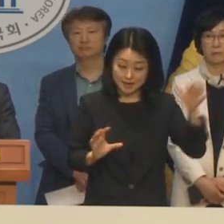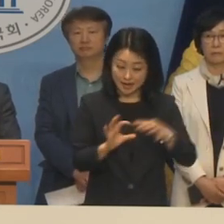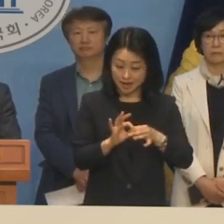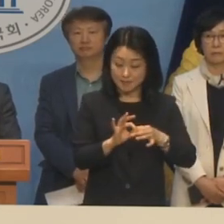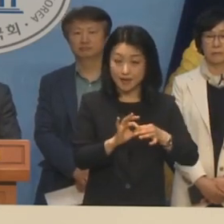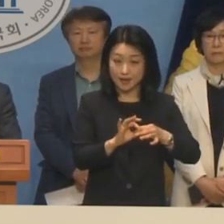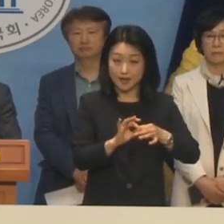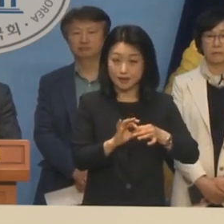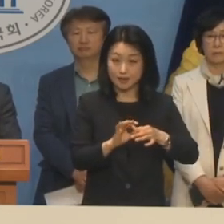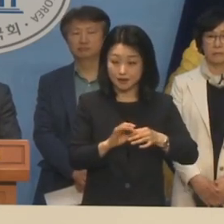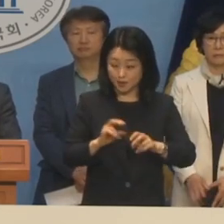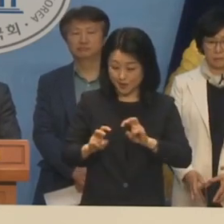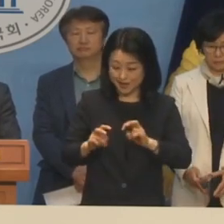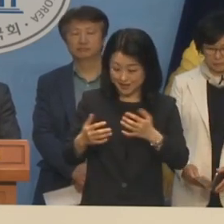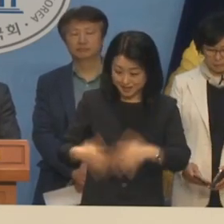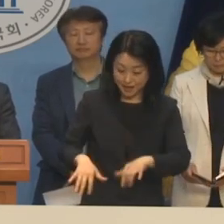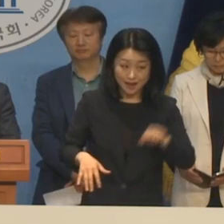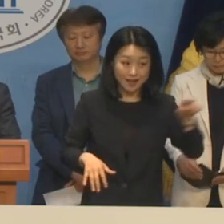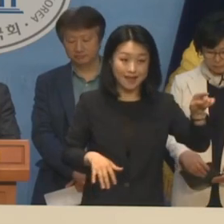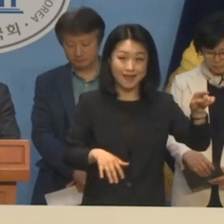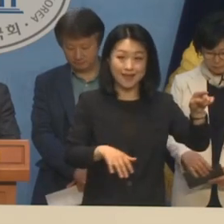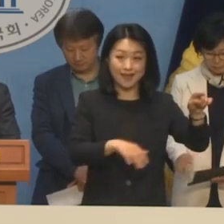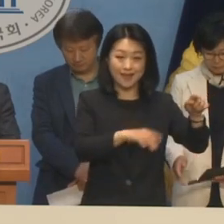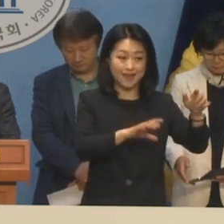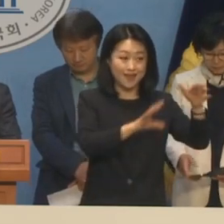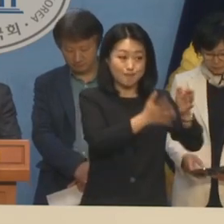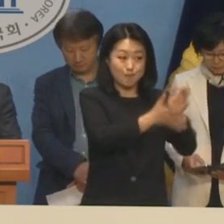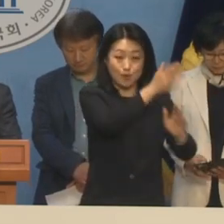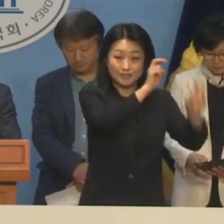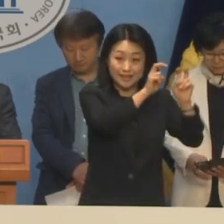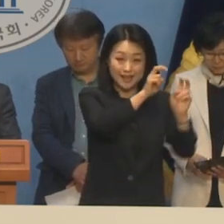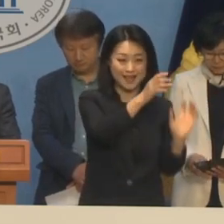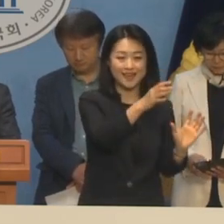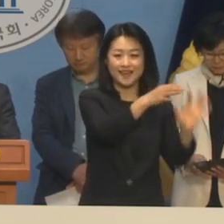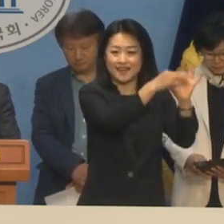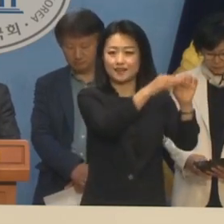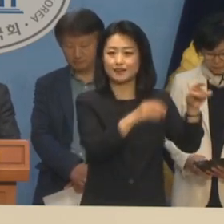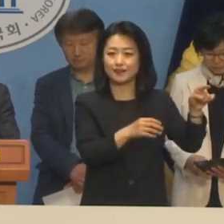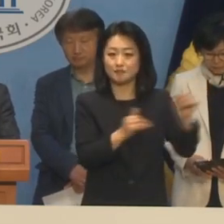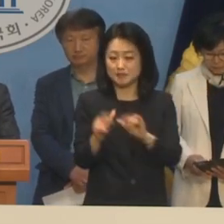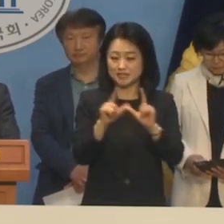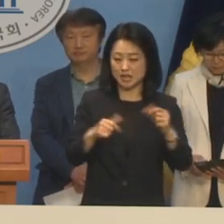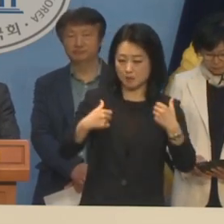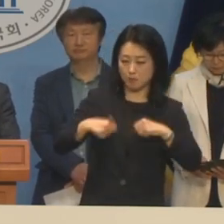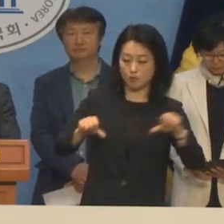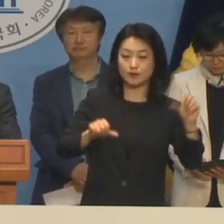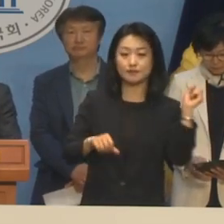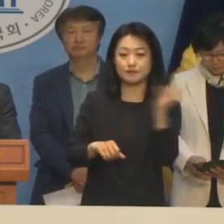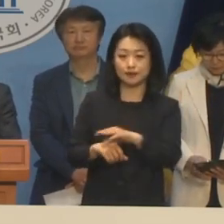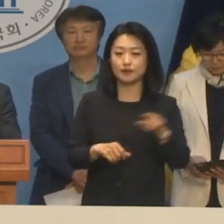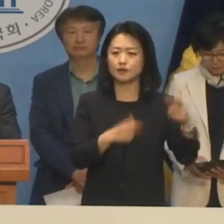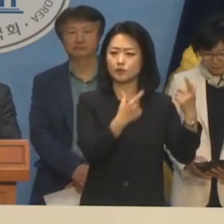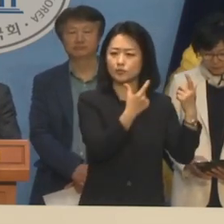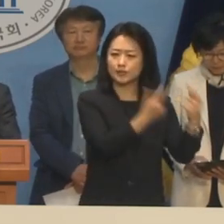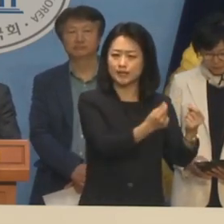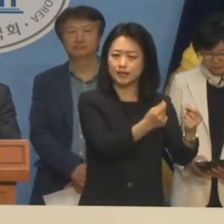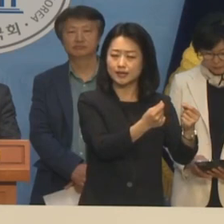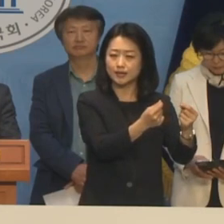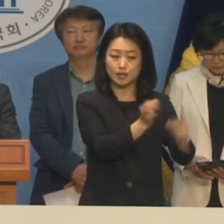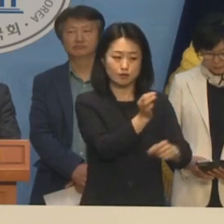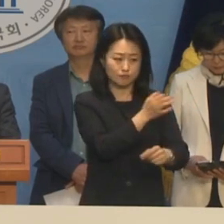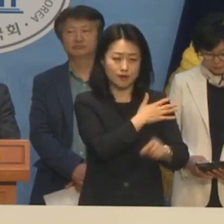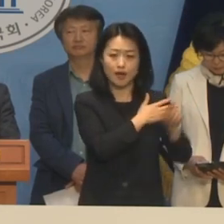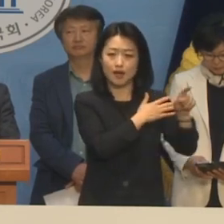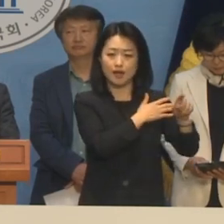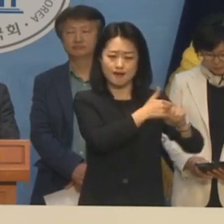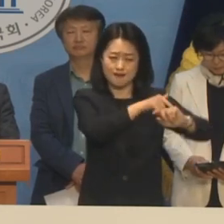대기업들의 기득권을 위해 법안 통과를 반대한 것은 민생을 포기한 처사입니다. 경제적